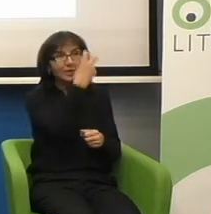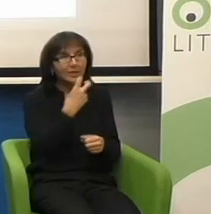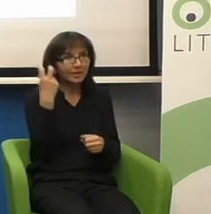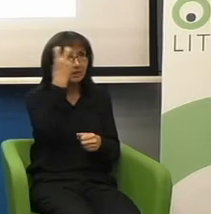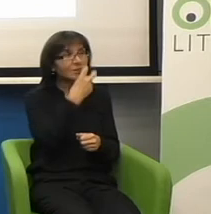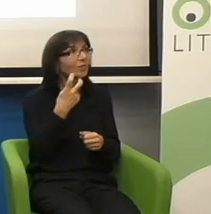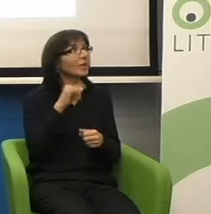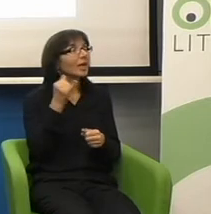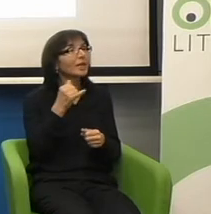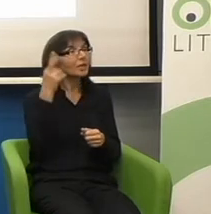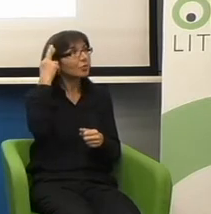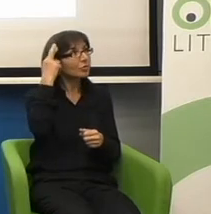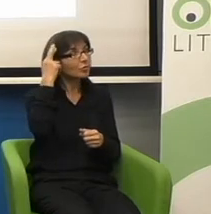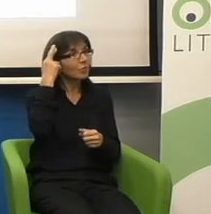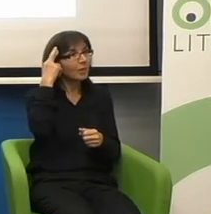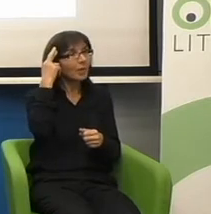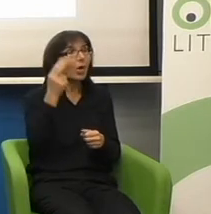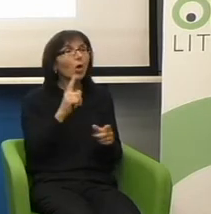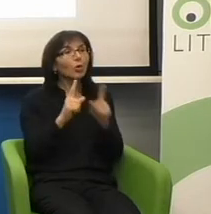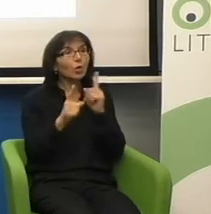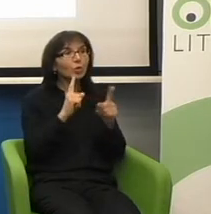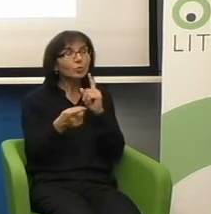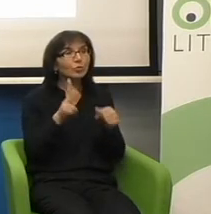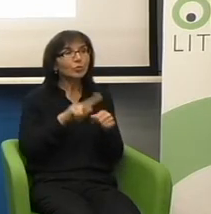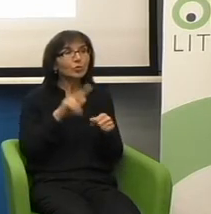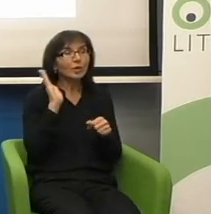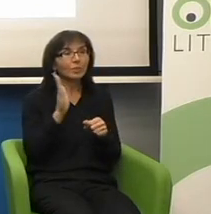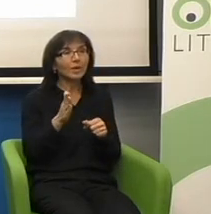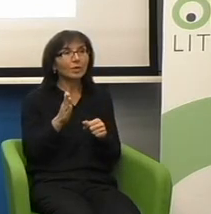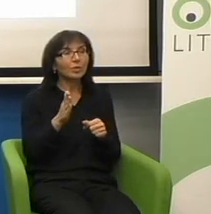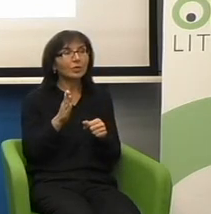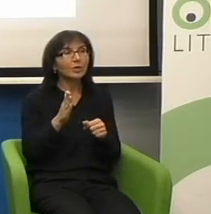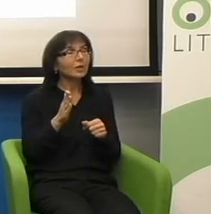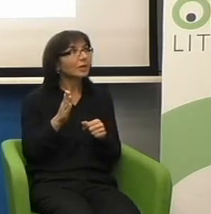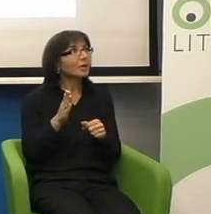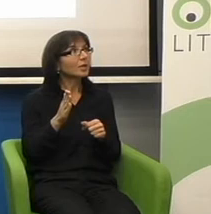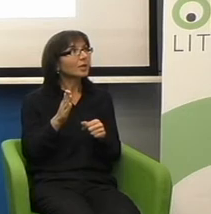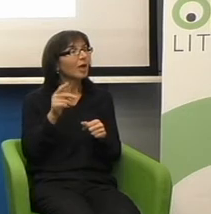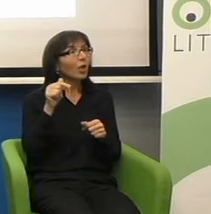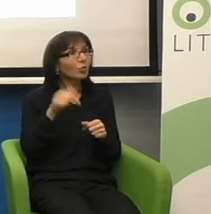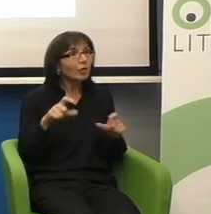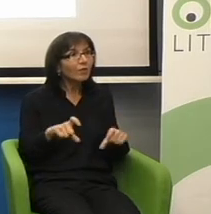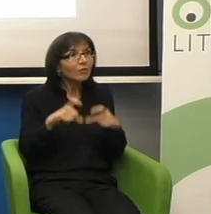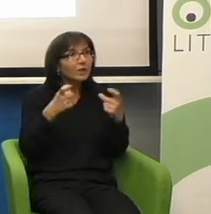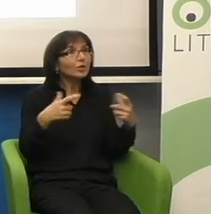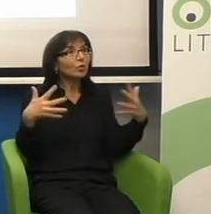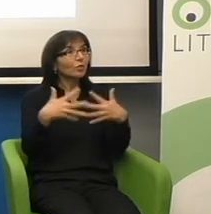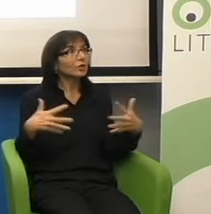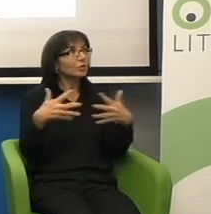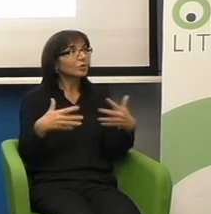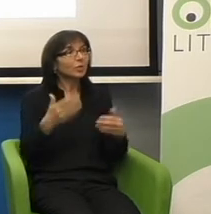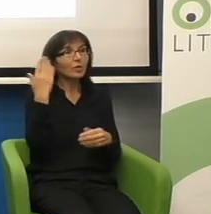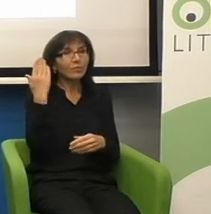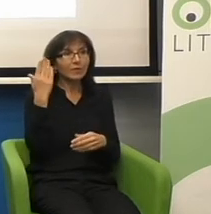i jak rozumiem też rozmów, które będą tym wydarzeniom towarzyszyły.